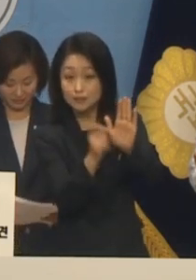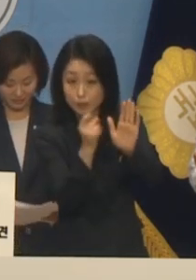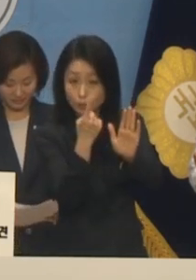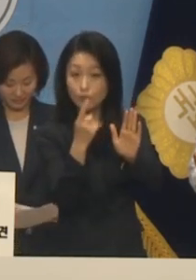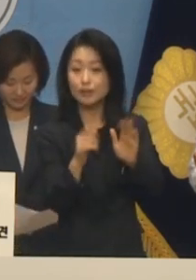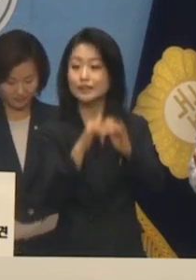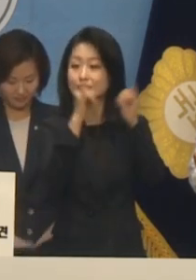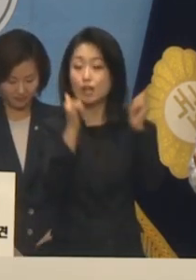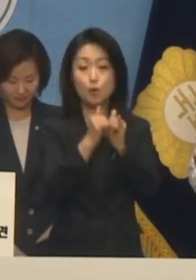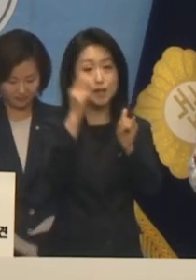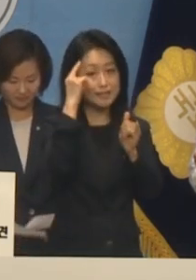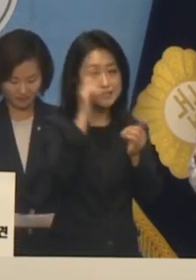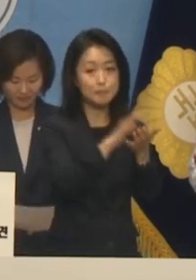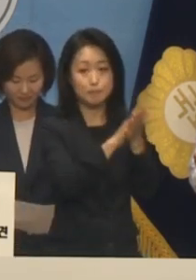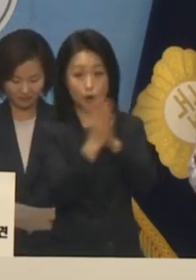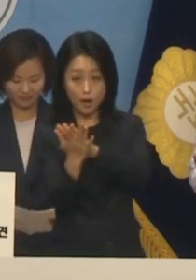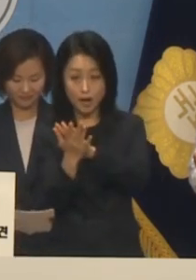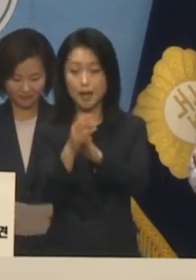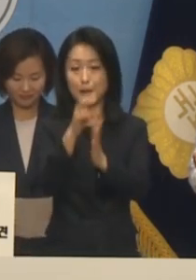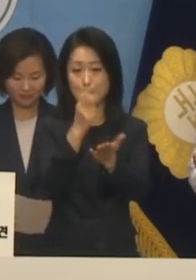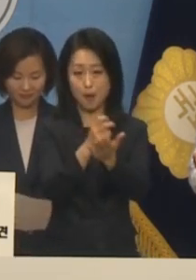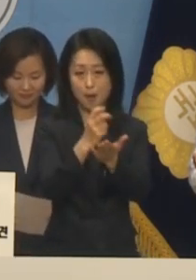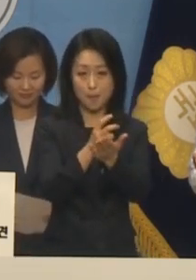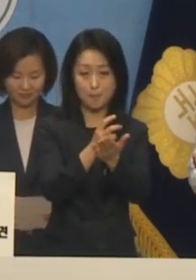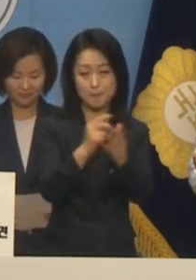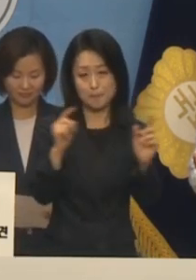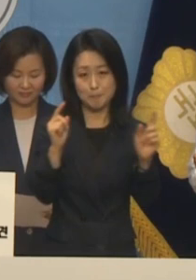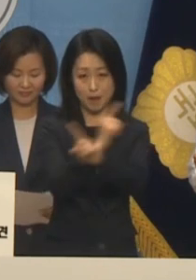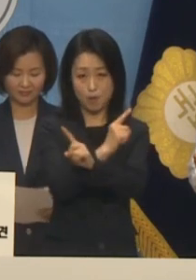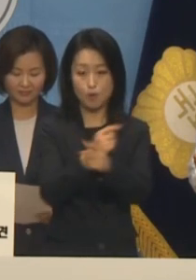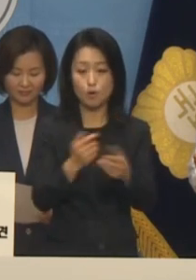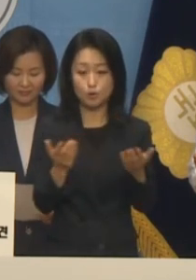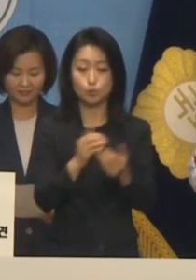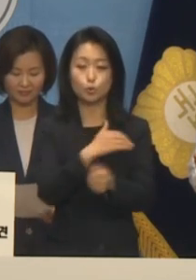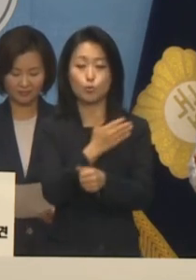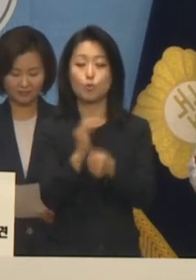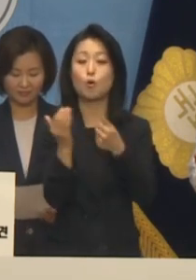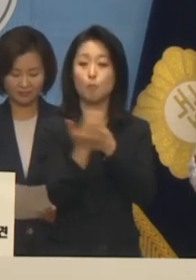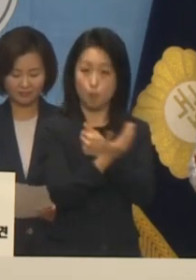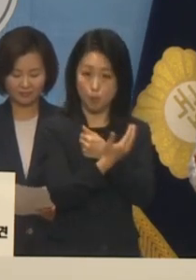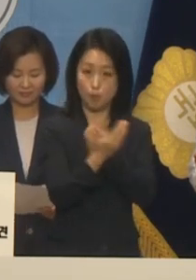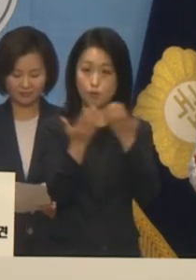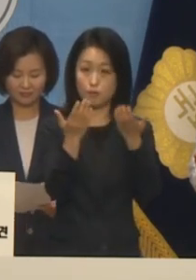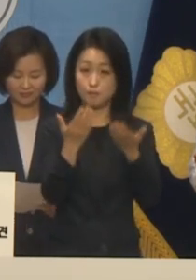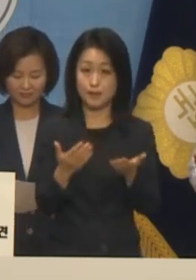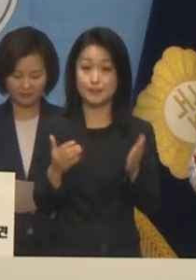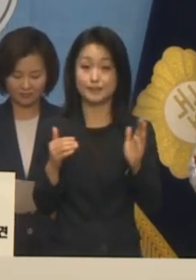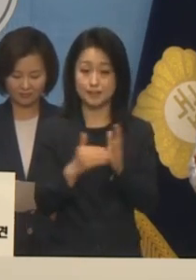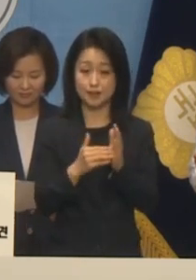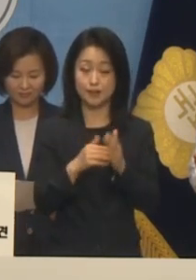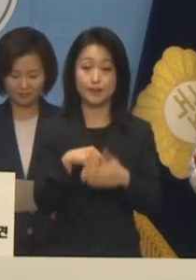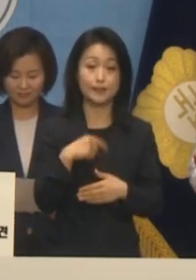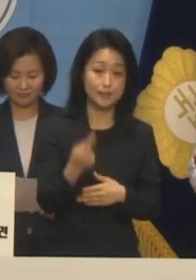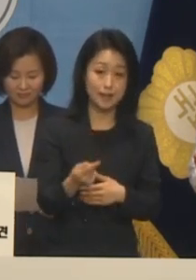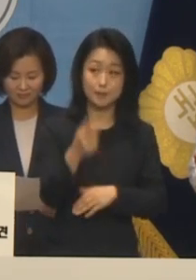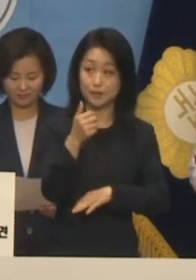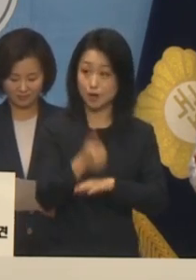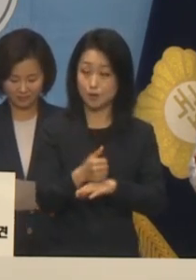사회적 인식 변화와 법 제정을 통한 노동권 보호가 시작되는 데 기초가 되었습니다. 이러한 노력의